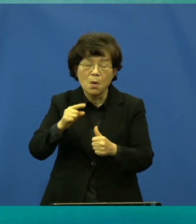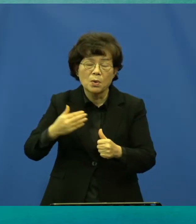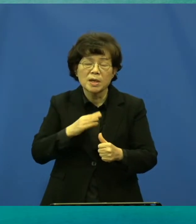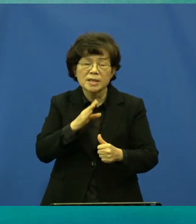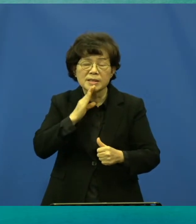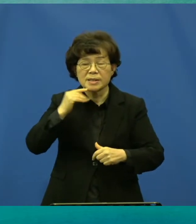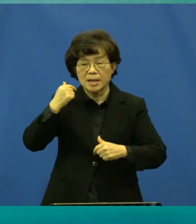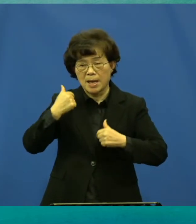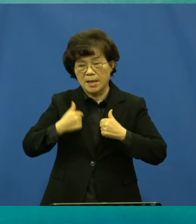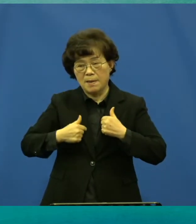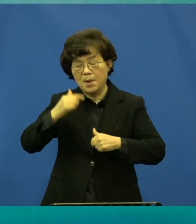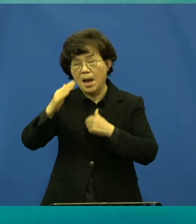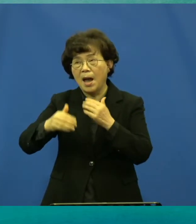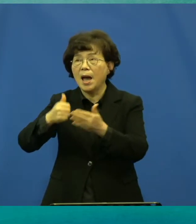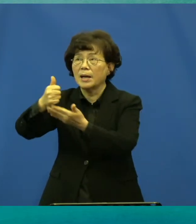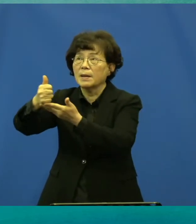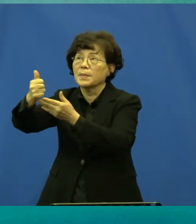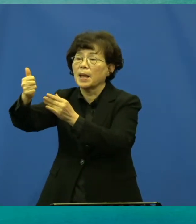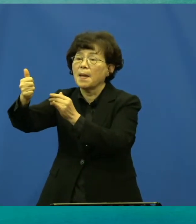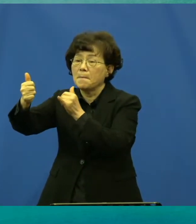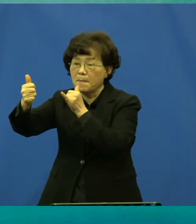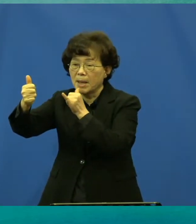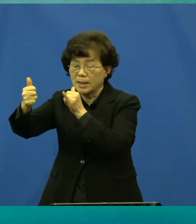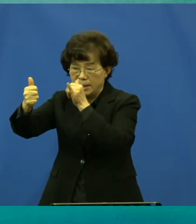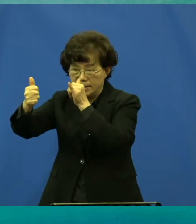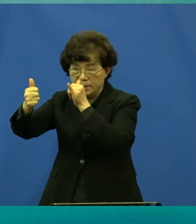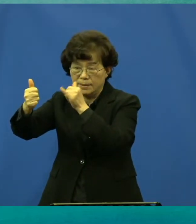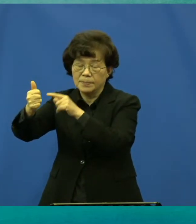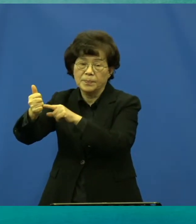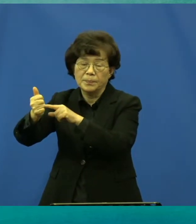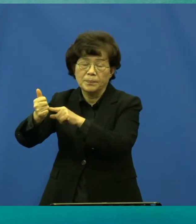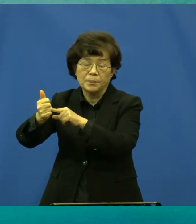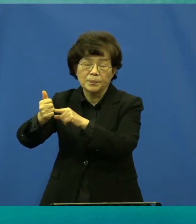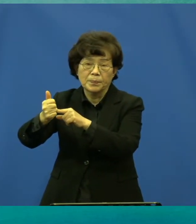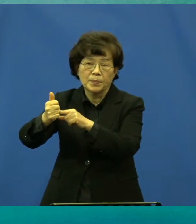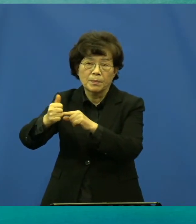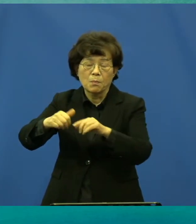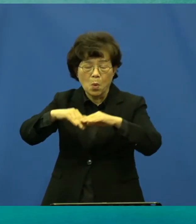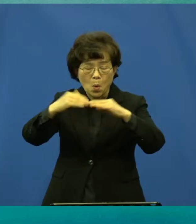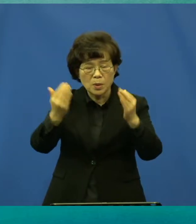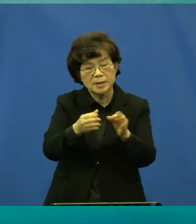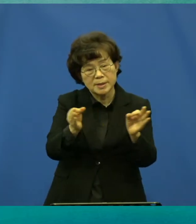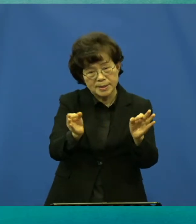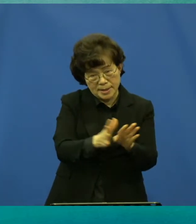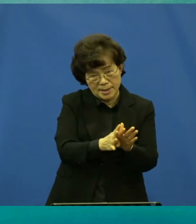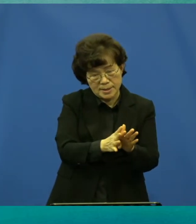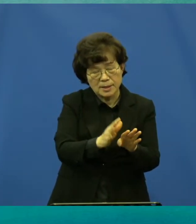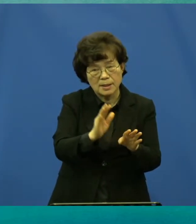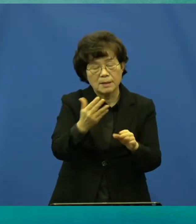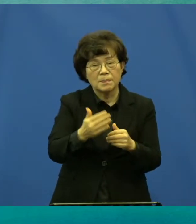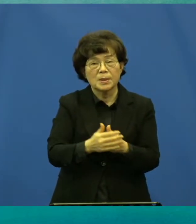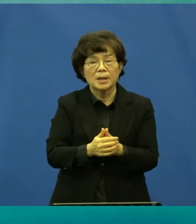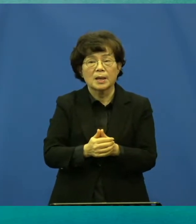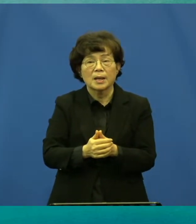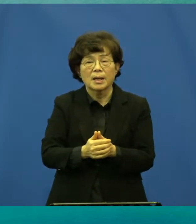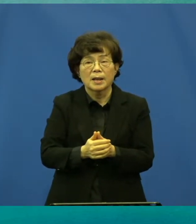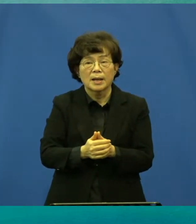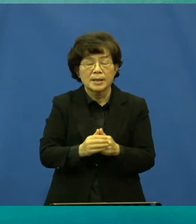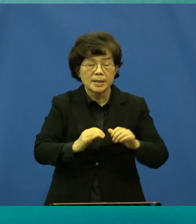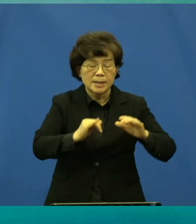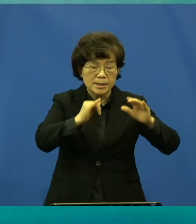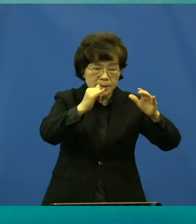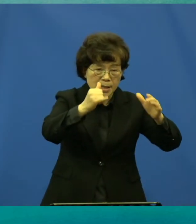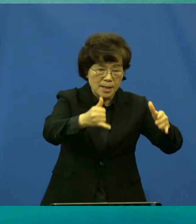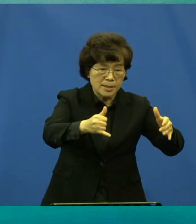오직 하나님에게만 있다는 거죠. 다른 것들은 다 일시적인 거예요. 이 세상에